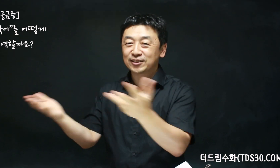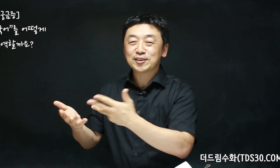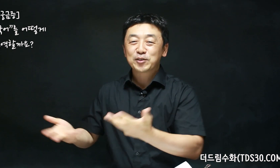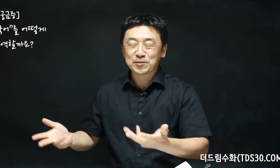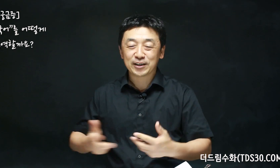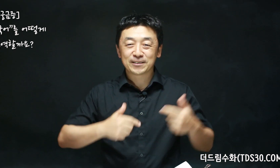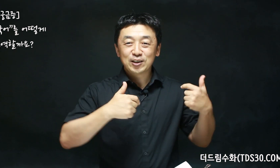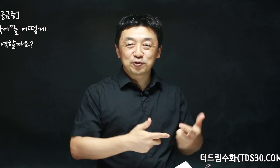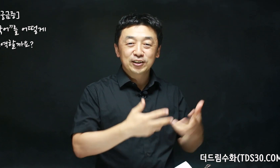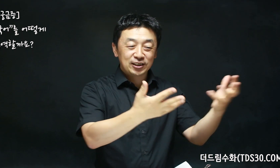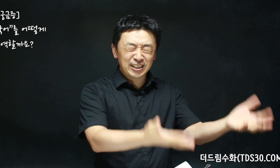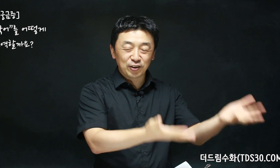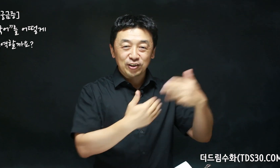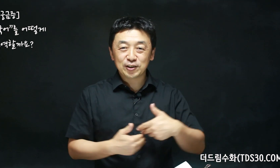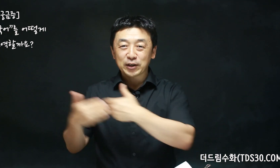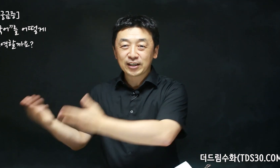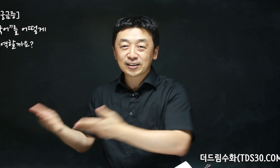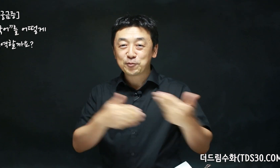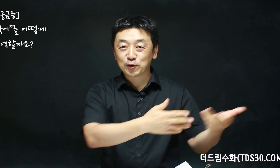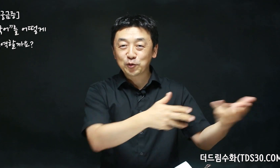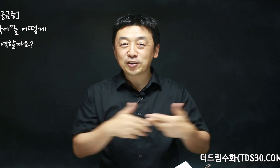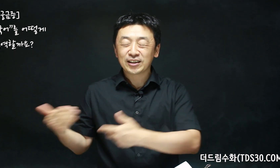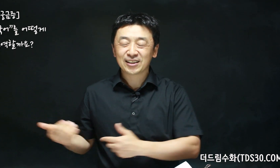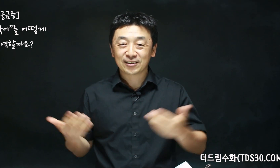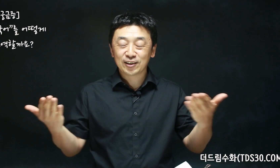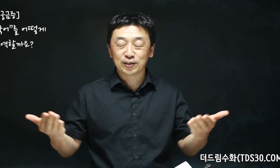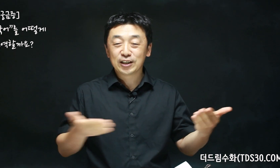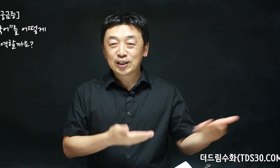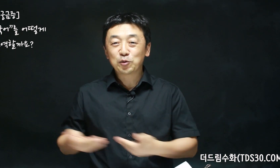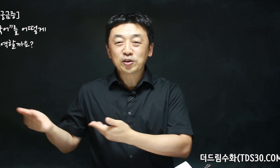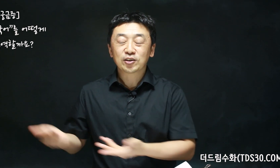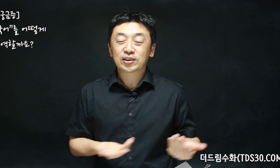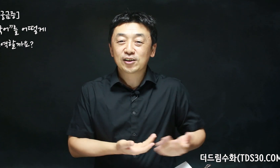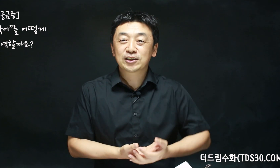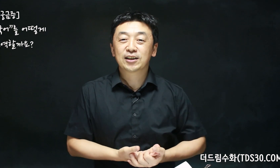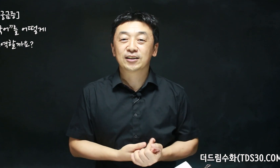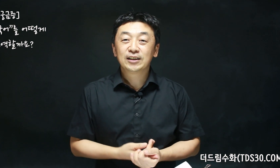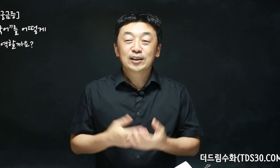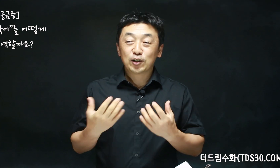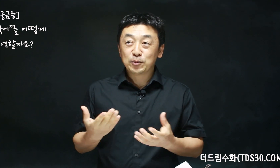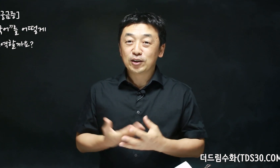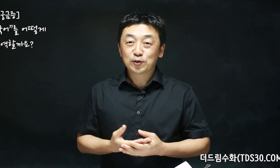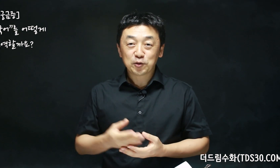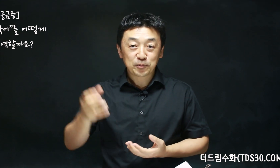쓰시면 되지만 우리는 이 언어를 왔다 갔다 하면서 통역을 해내야 되는데요. 이 통역을 어떻게 할 것인가. 이번에는